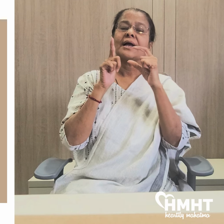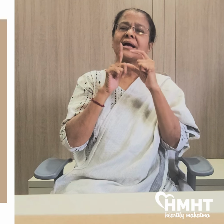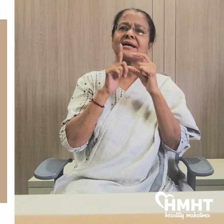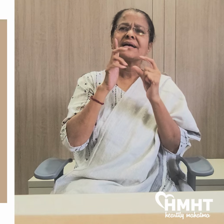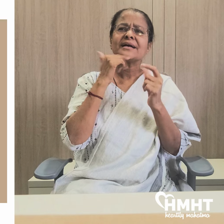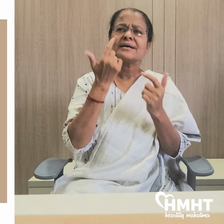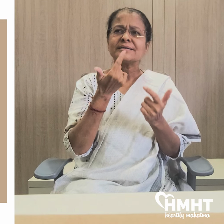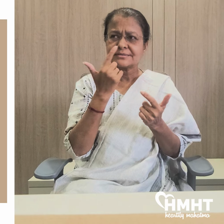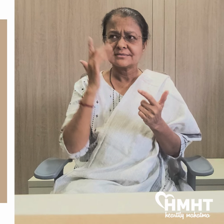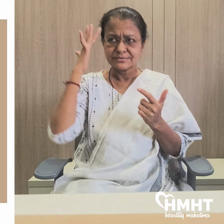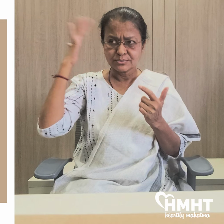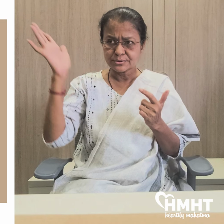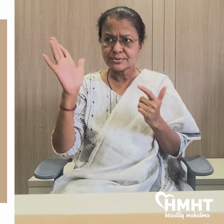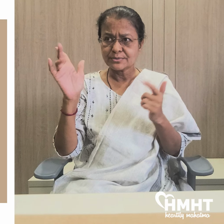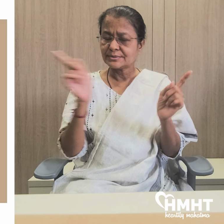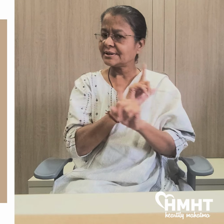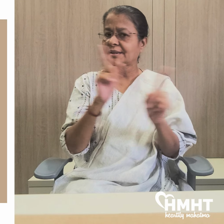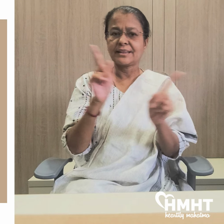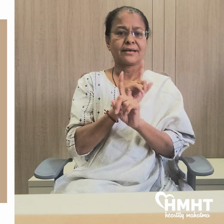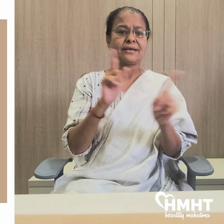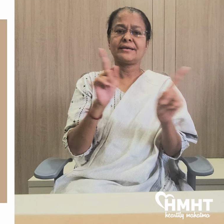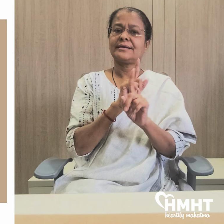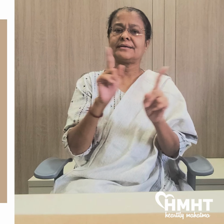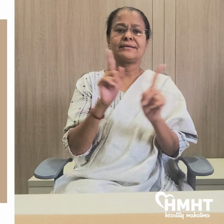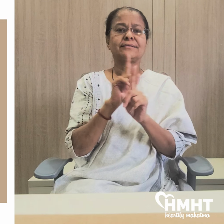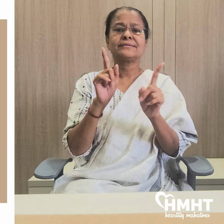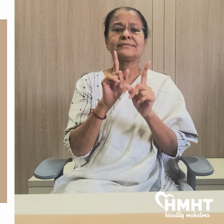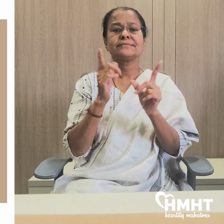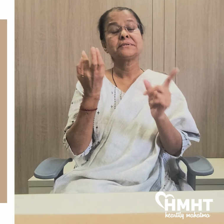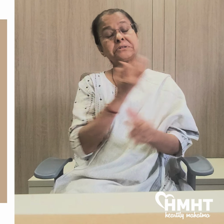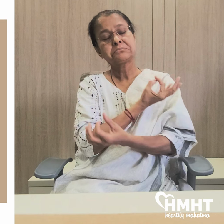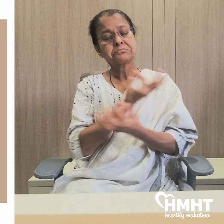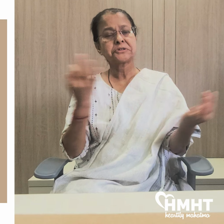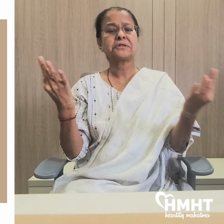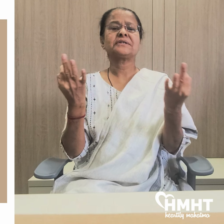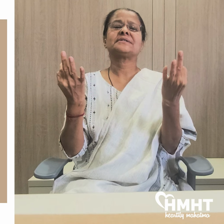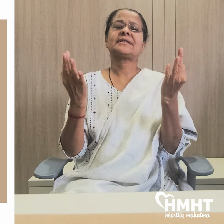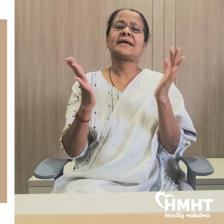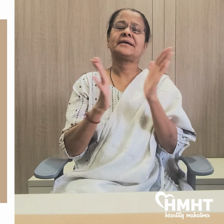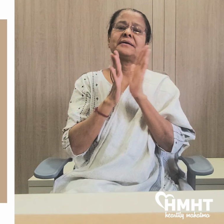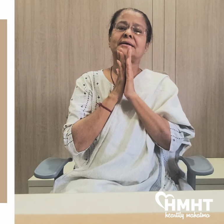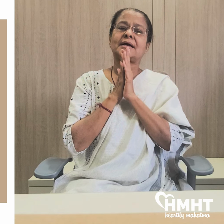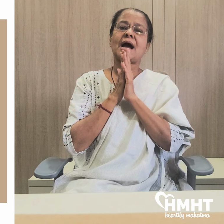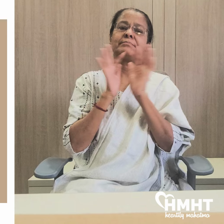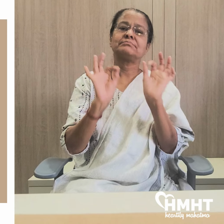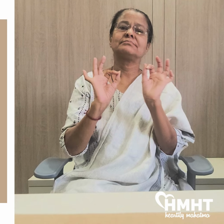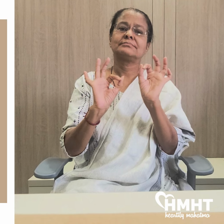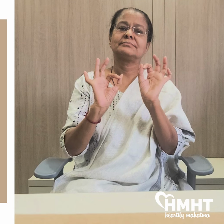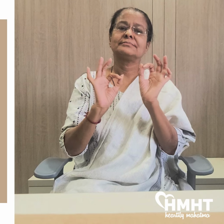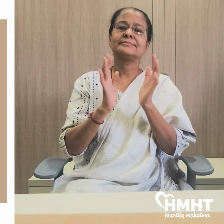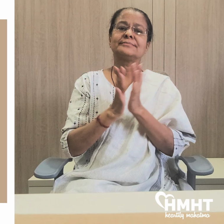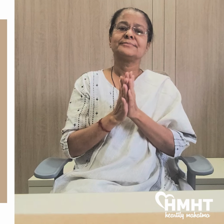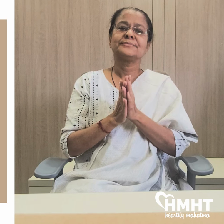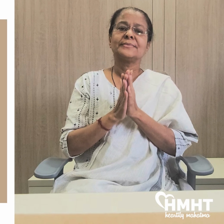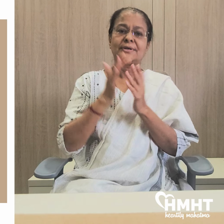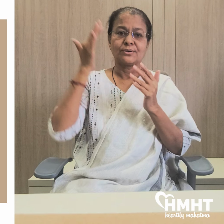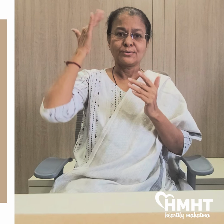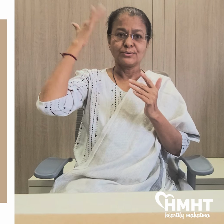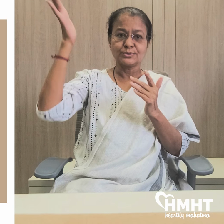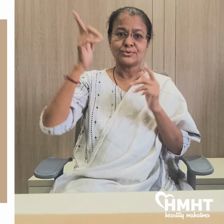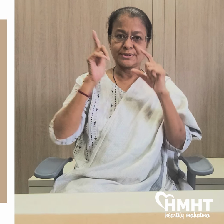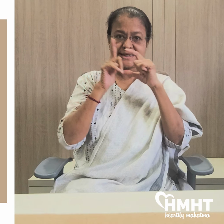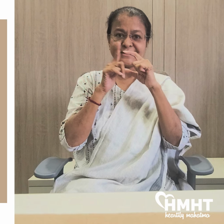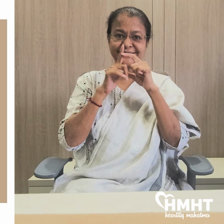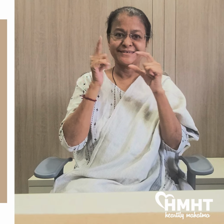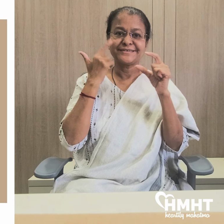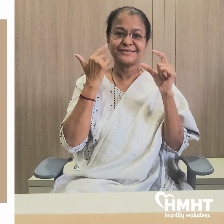નાખે. વઢવા કરવાની તો જરૂર જ ના પડે. જિંદગીમાં વઢવાની જરૂર. કોઈક દાડો આમ ગુસ્સો કરવા જાઉં ને તો આમ પેલું સુરસીરું થાય